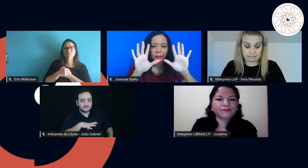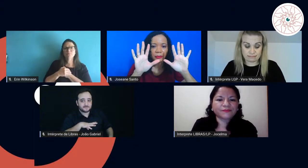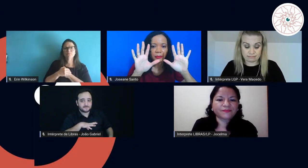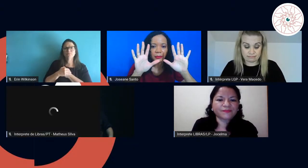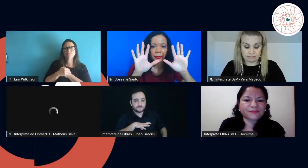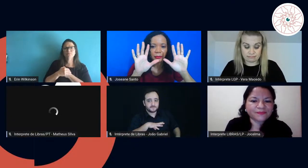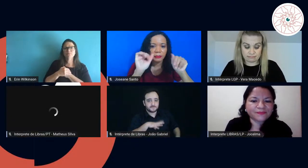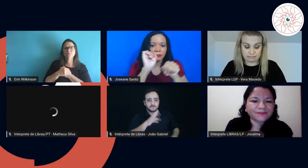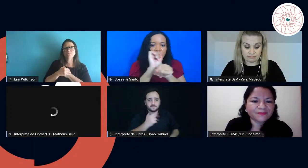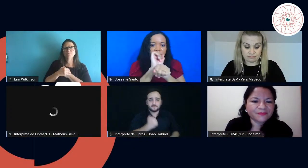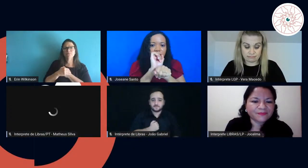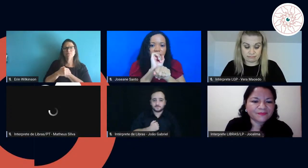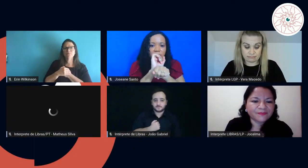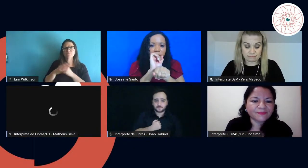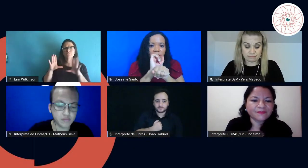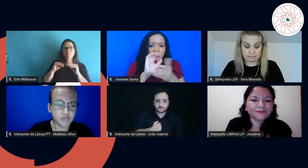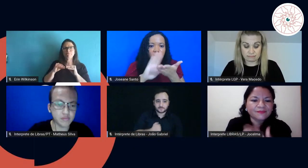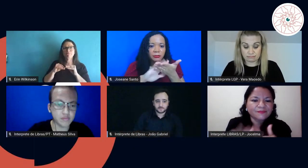Ah.